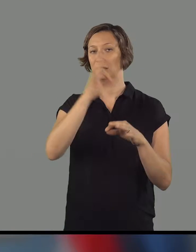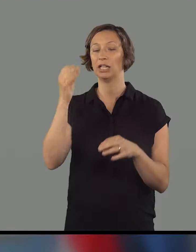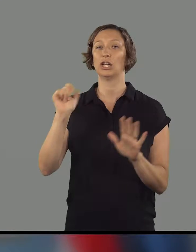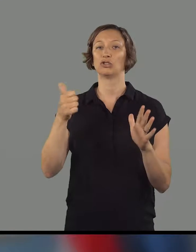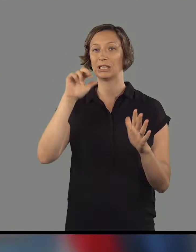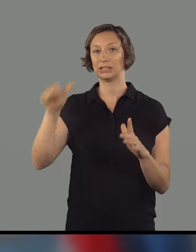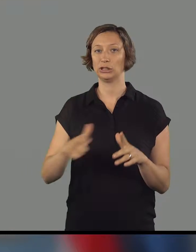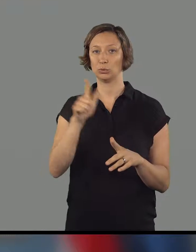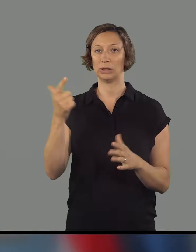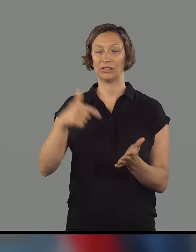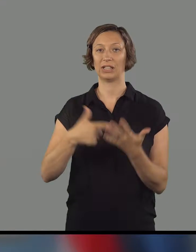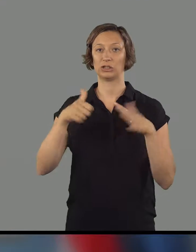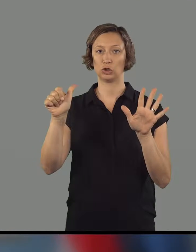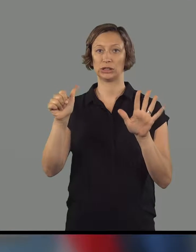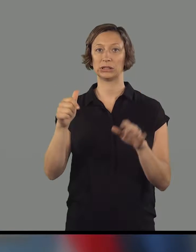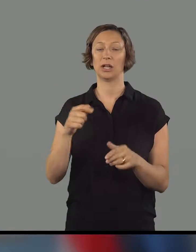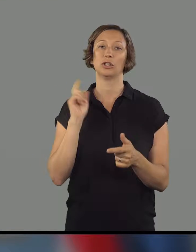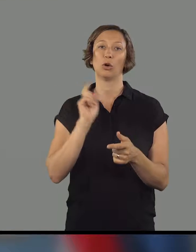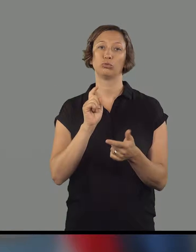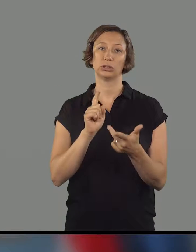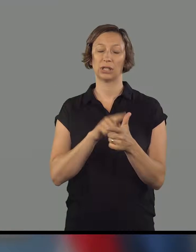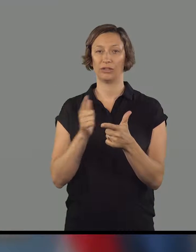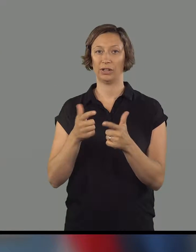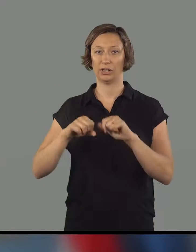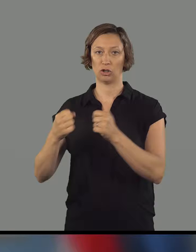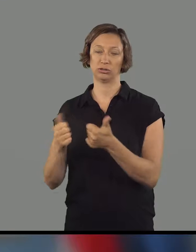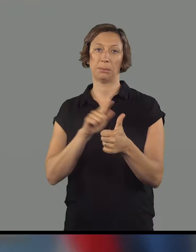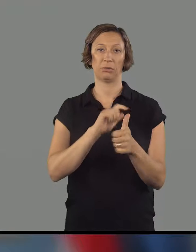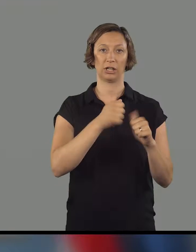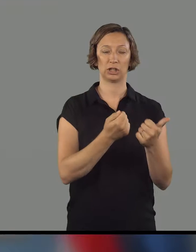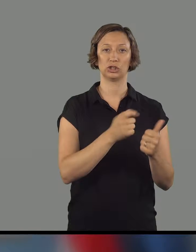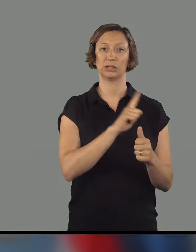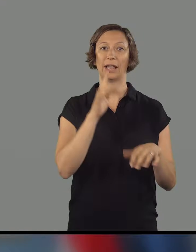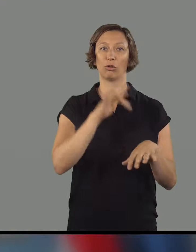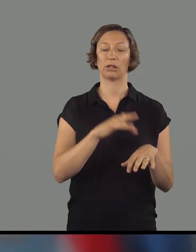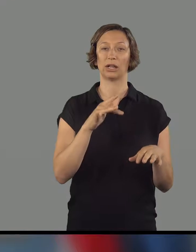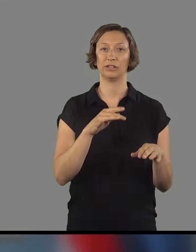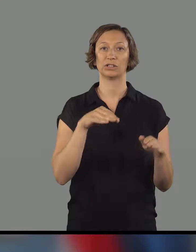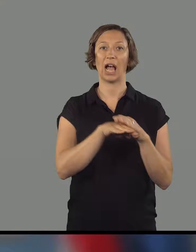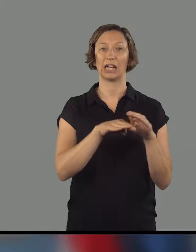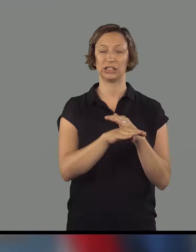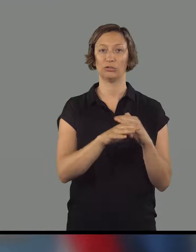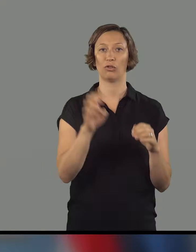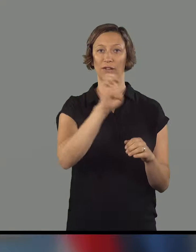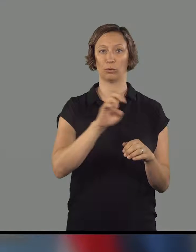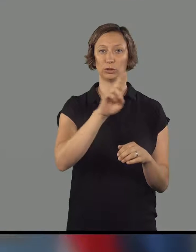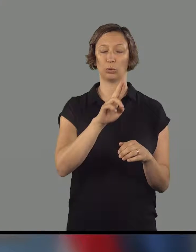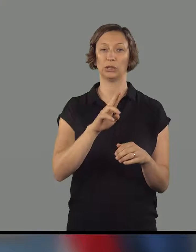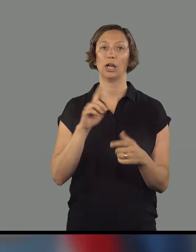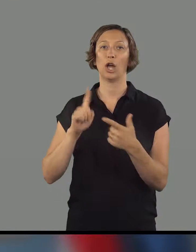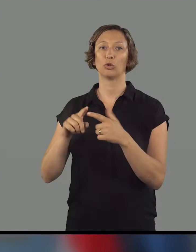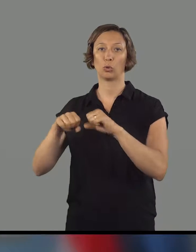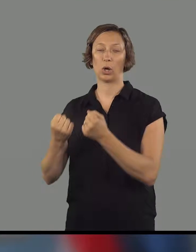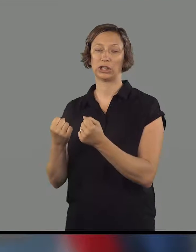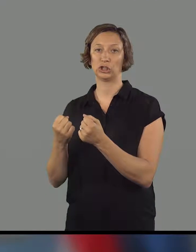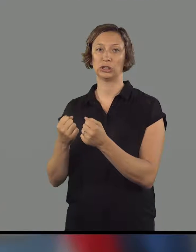julija 2016 očita dve kršitve, in sicer kršitev nedotakljivosti arhivov Evropske unije